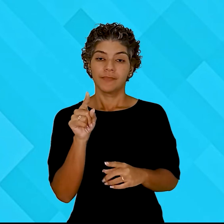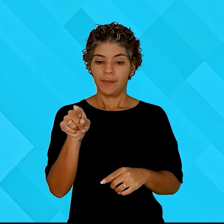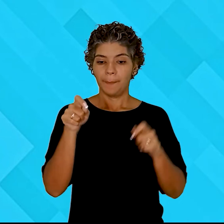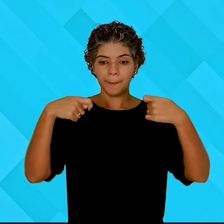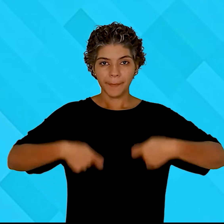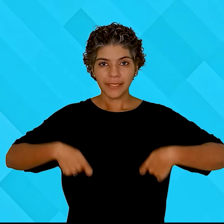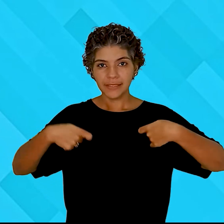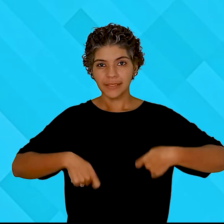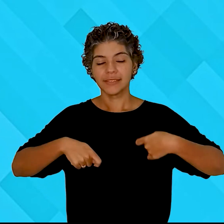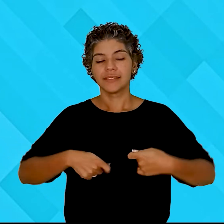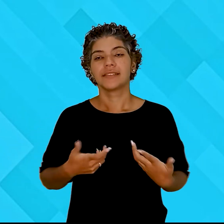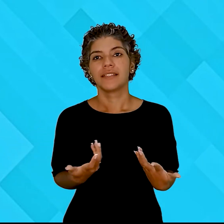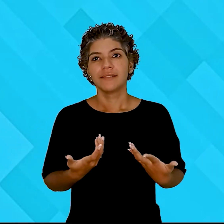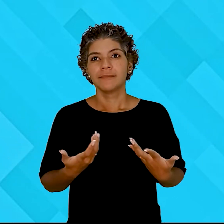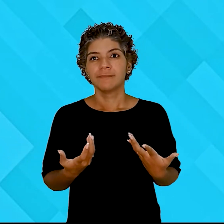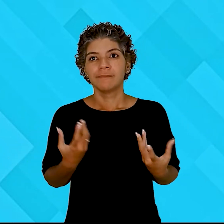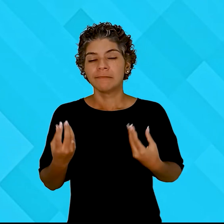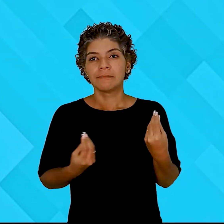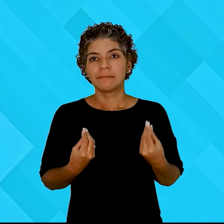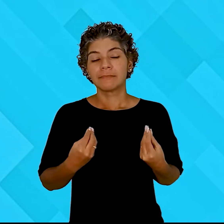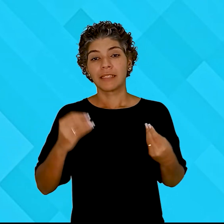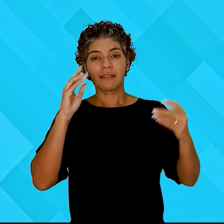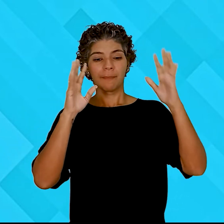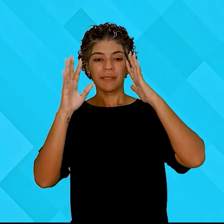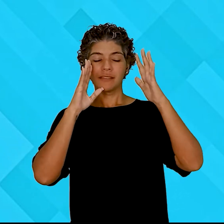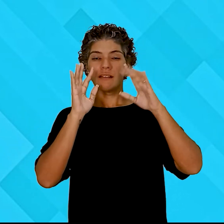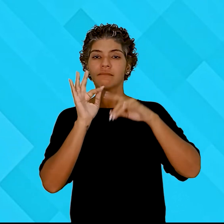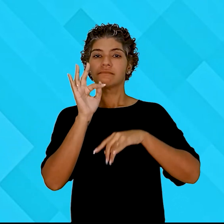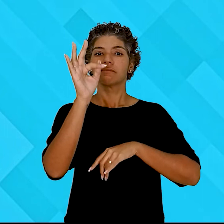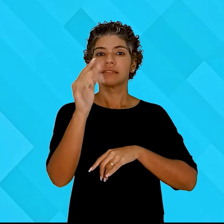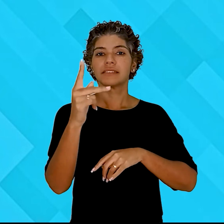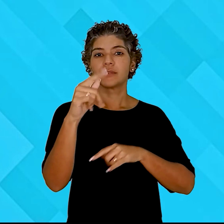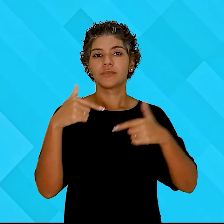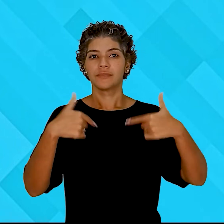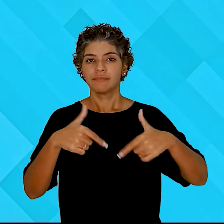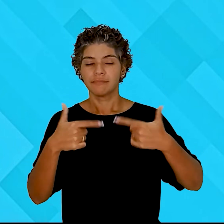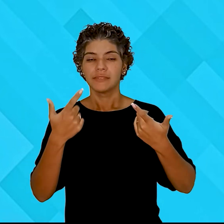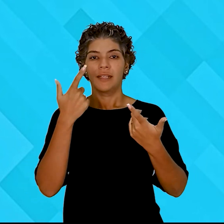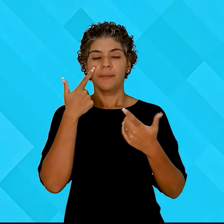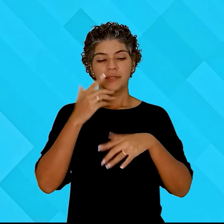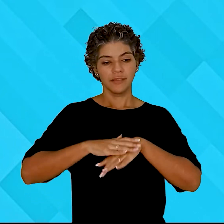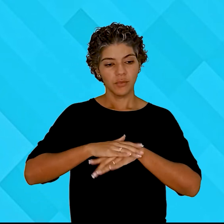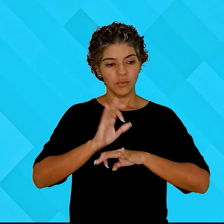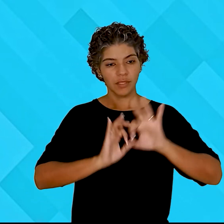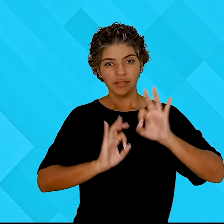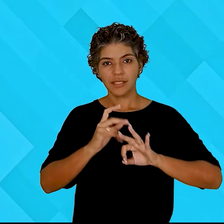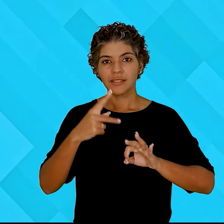fazer uma prospecção dos seus próprios trabalhos, você precisa cuidar da sua própria carreira, você precisa manter essa rede de